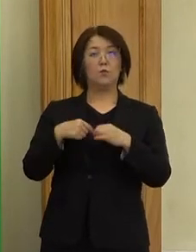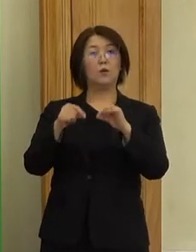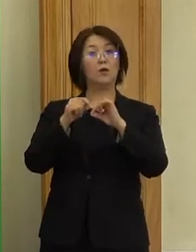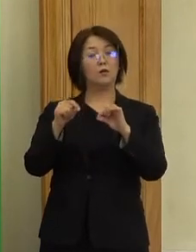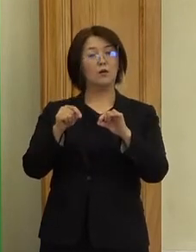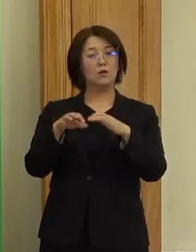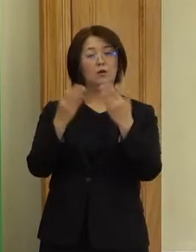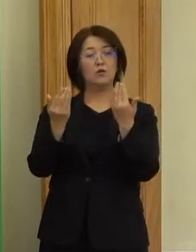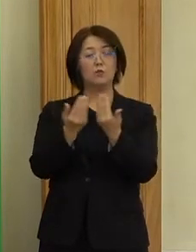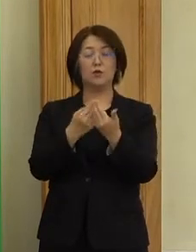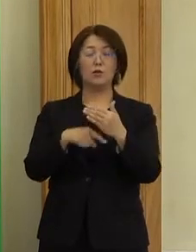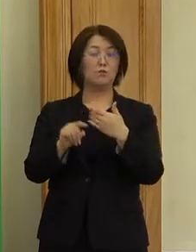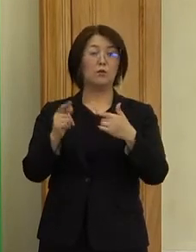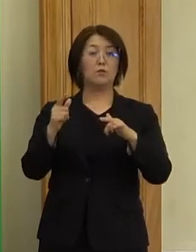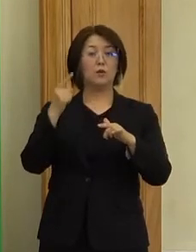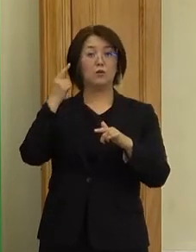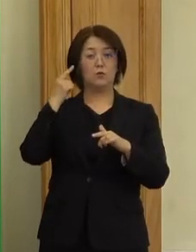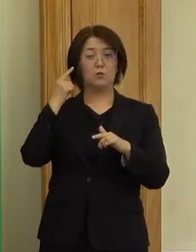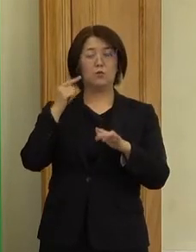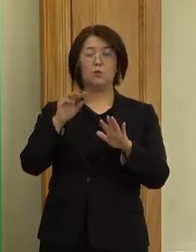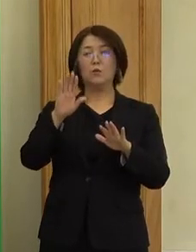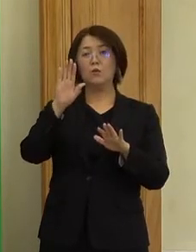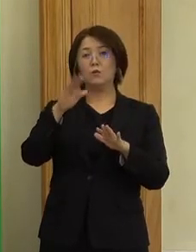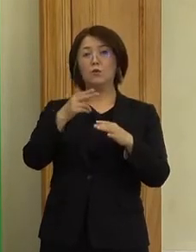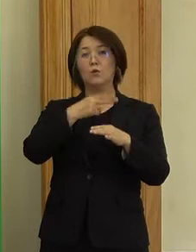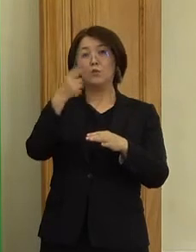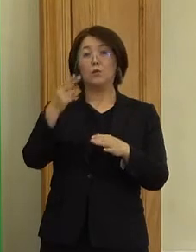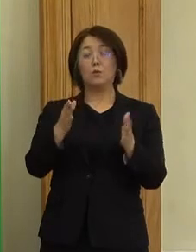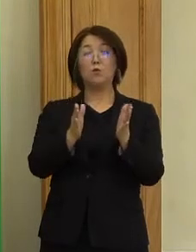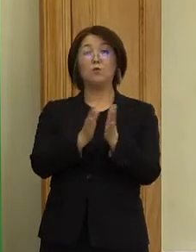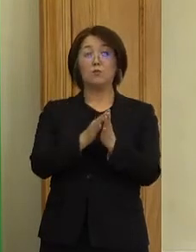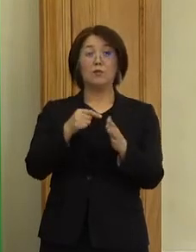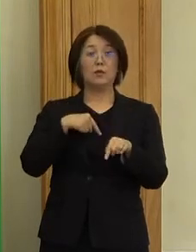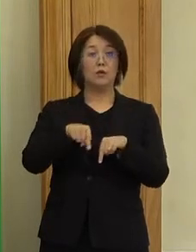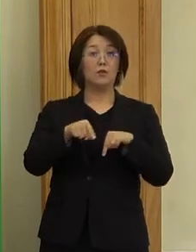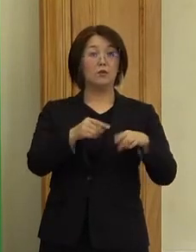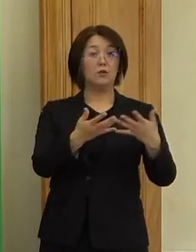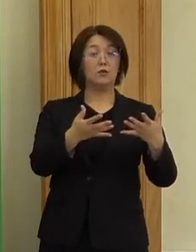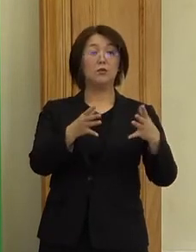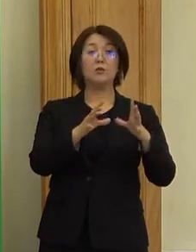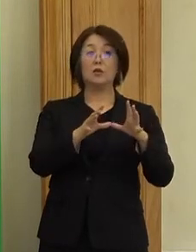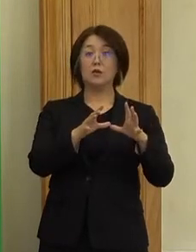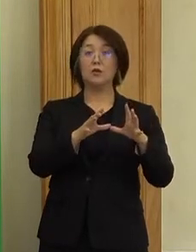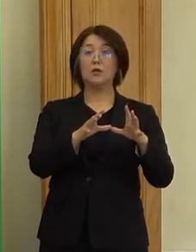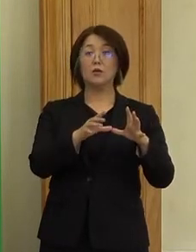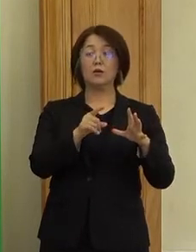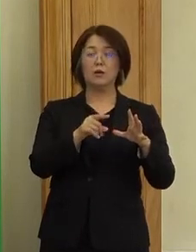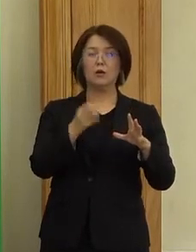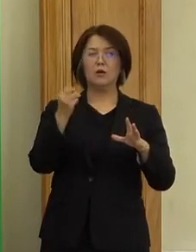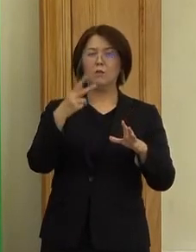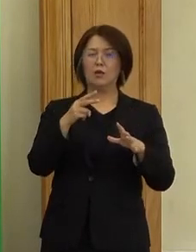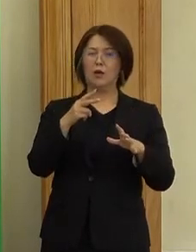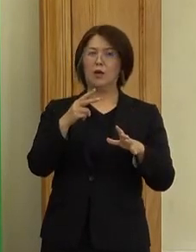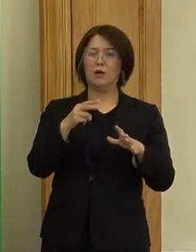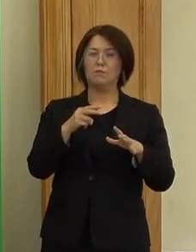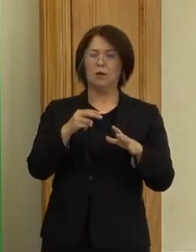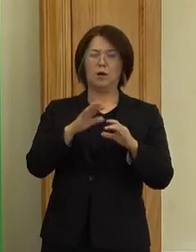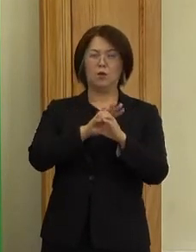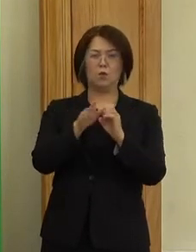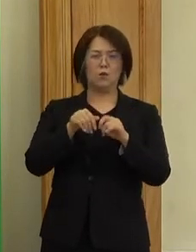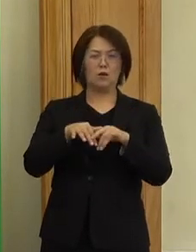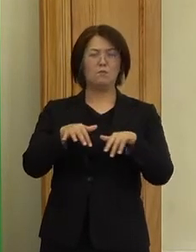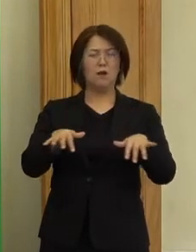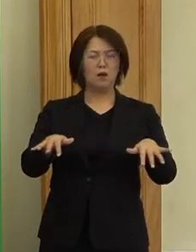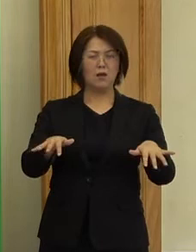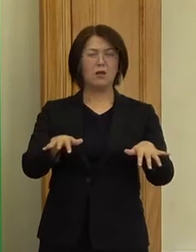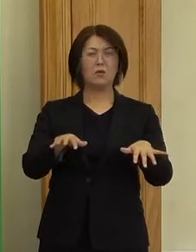れども、あの、まあ、今後その富山も含めてその自治体がその何かそういう、まあ、今後もしかしたらまた蔓延あのコロナが蔓延してっていう形で